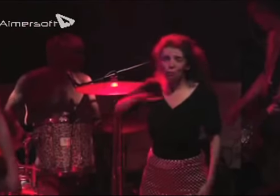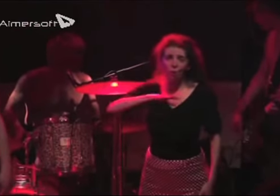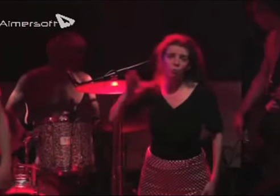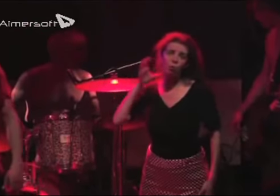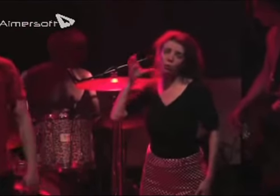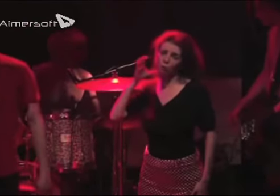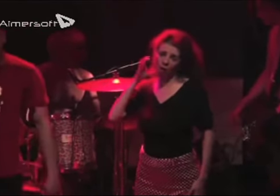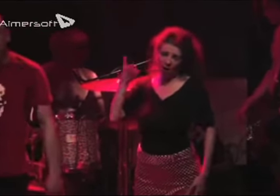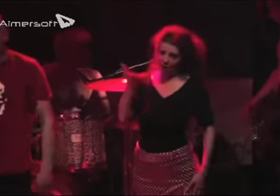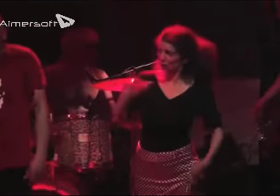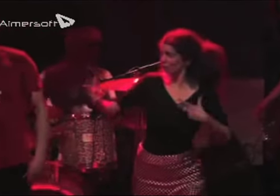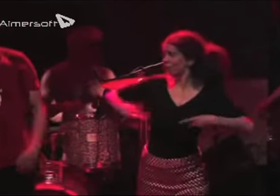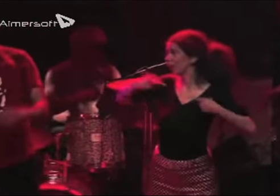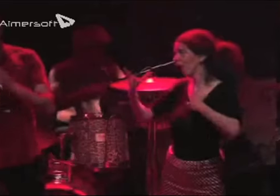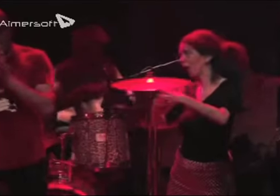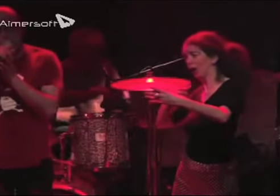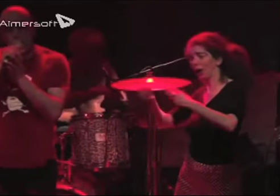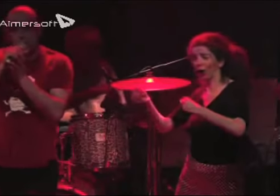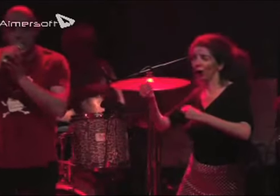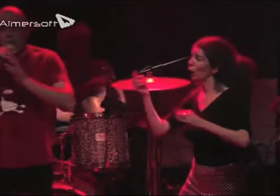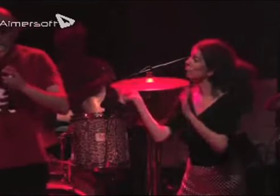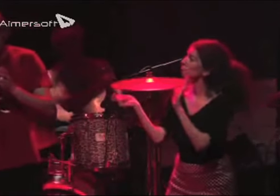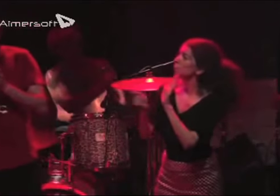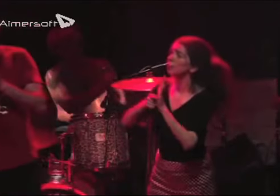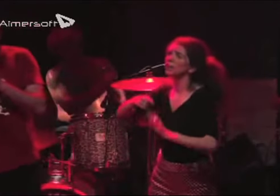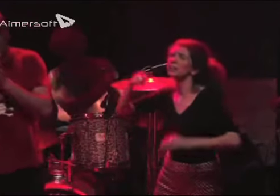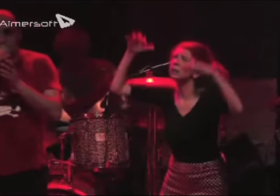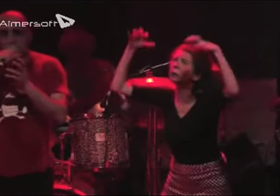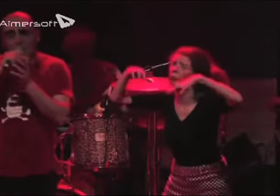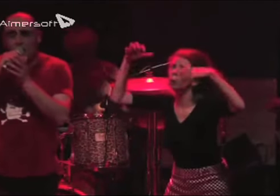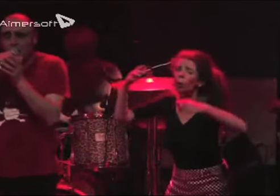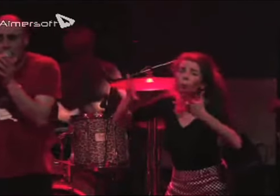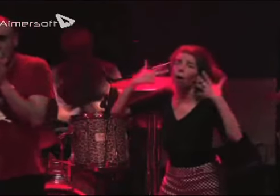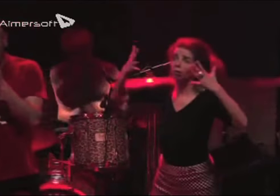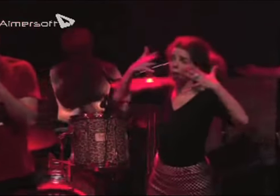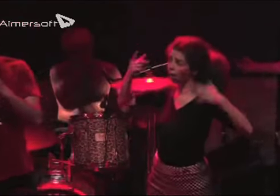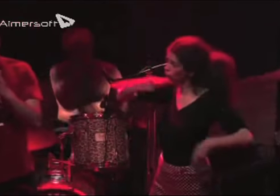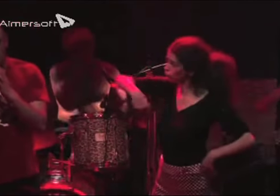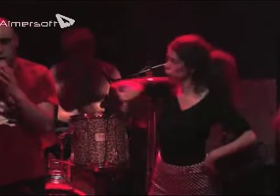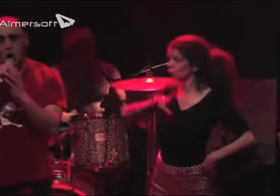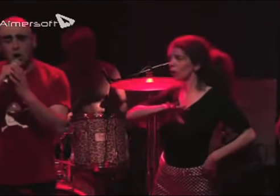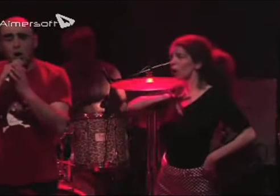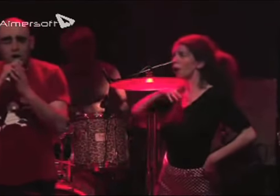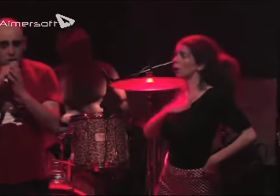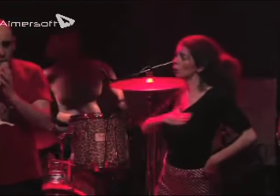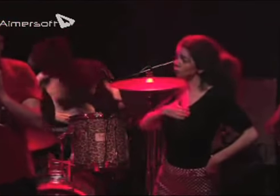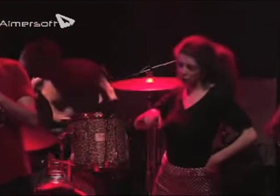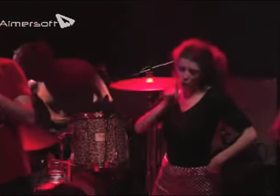Heureuse des bourgeois, Catherine Bourgeon, aucune chambre gèle, ils sont fiers et contents, ce pigeon est